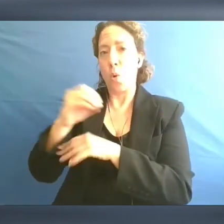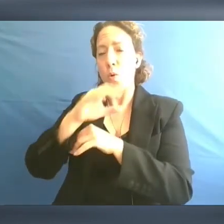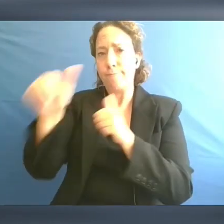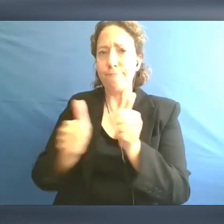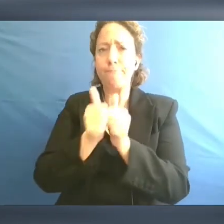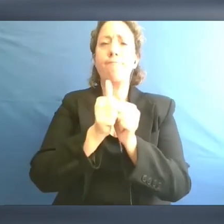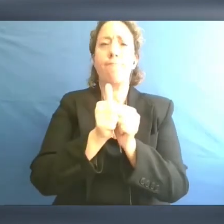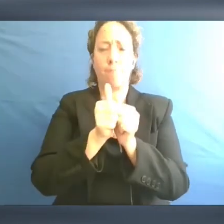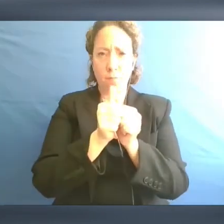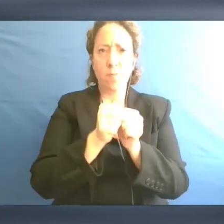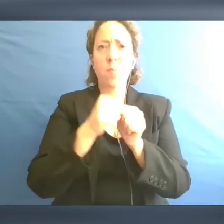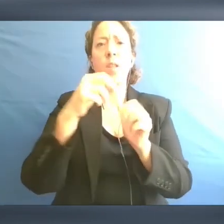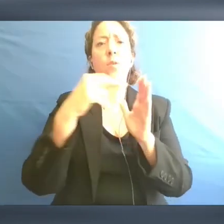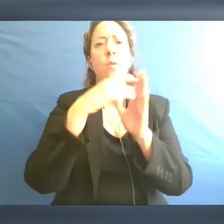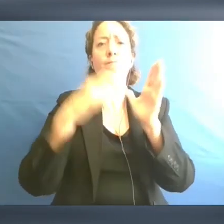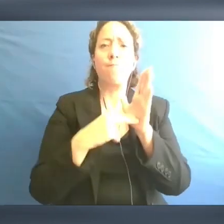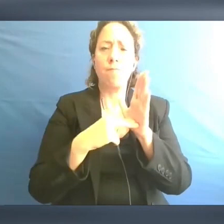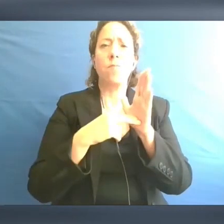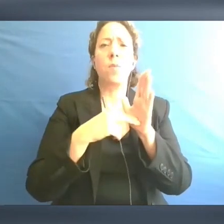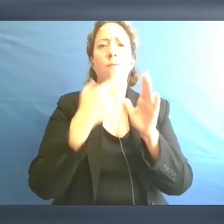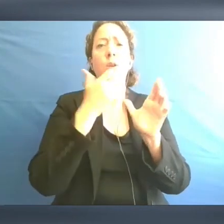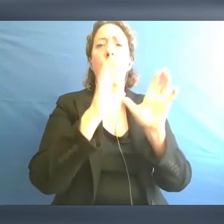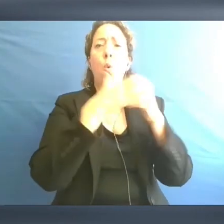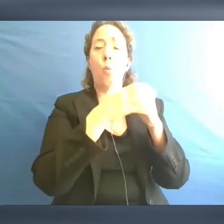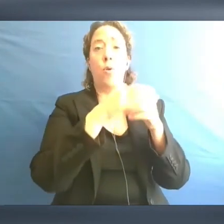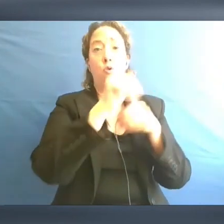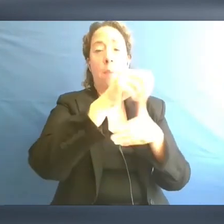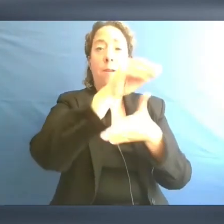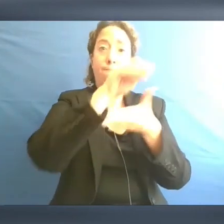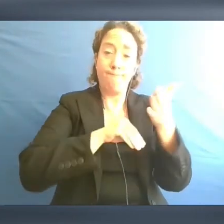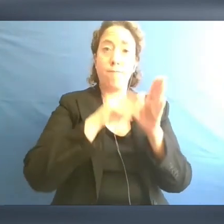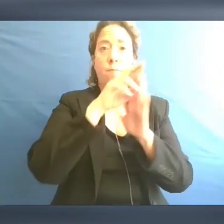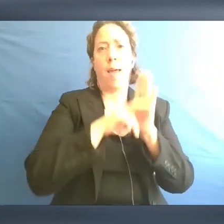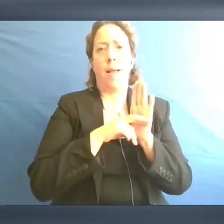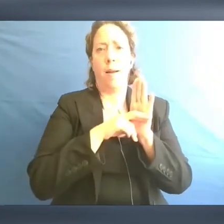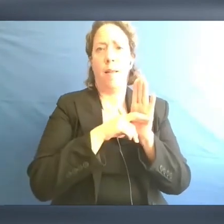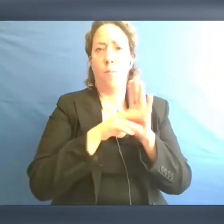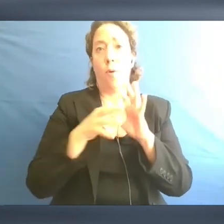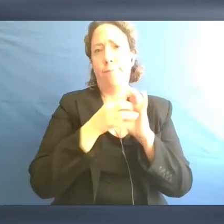ACT Rule du consortium web, donc le groupe qui écrit les règles en question.